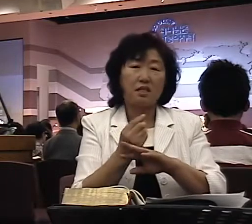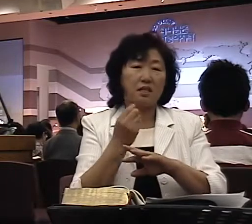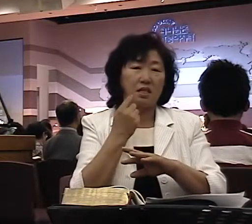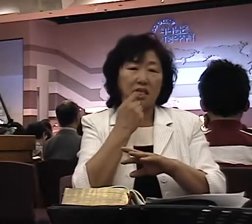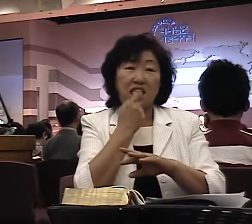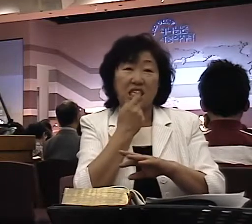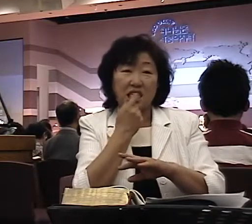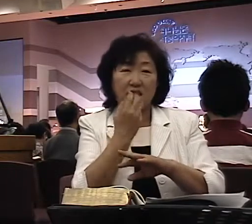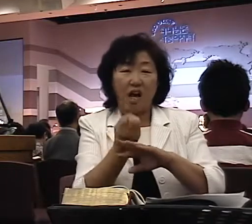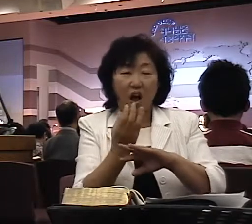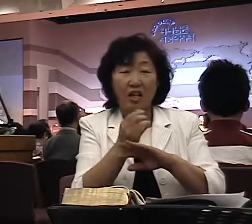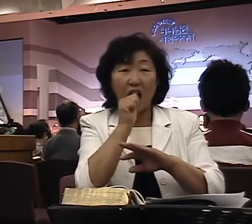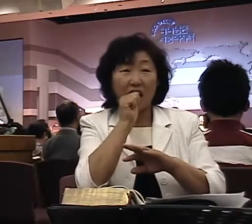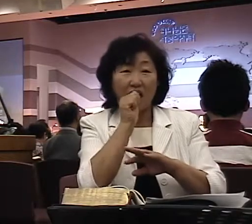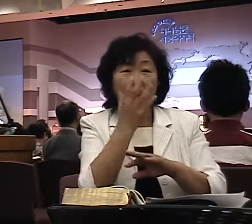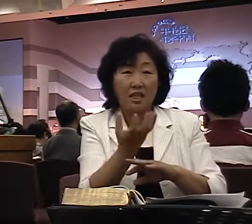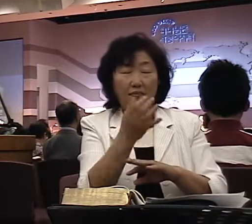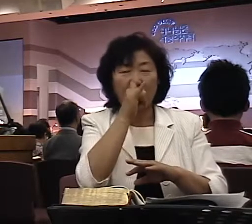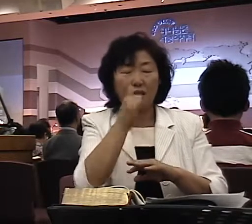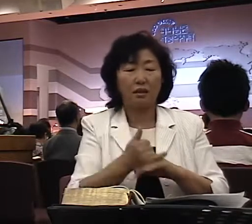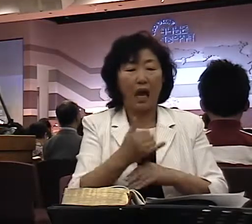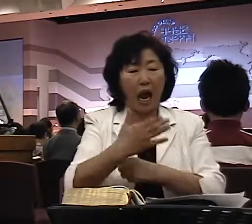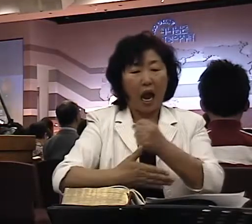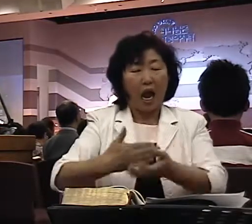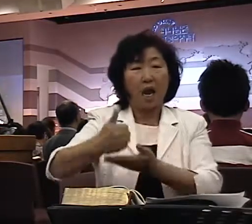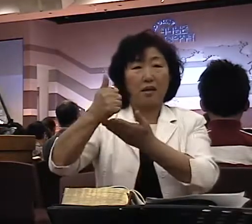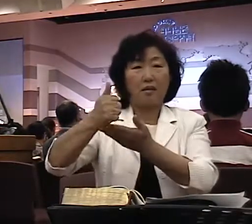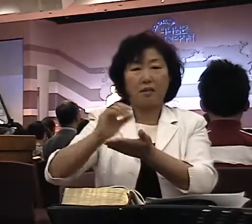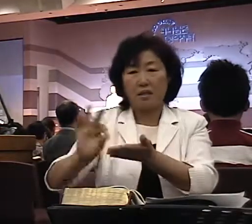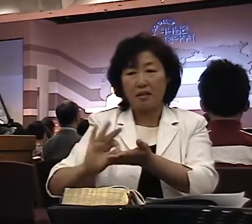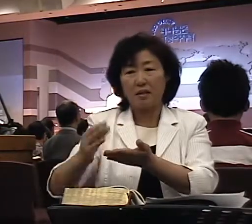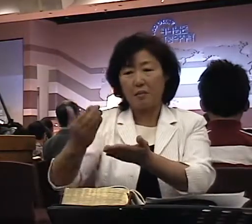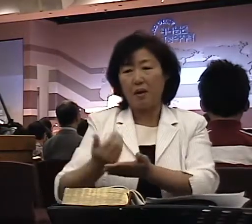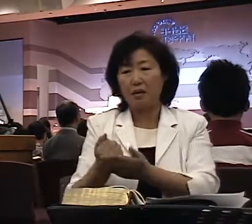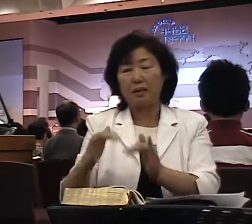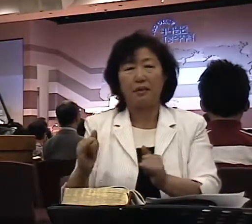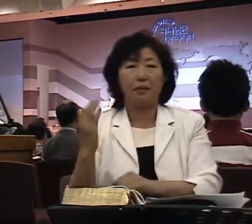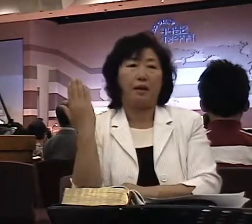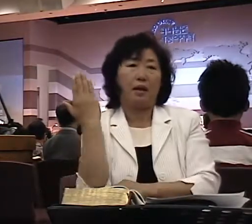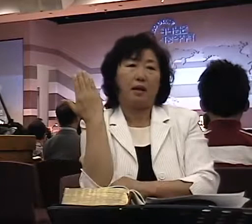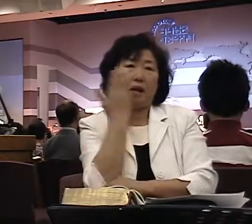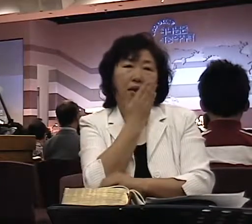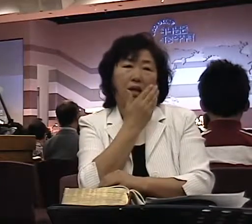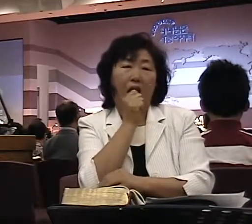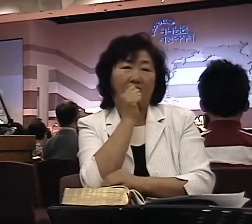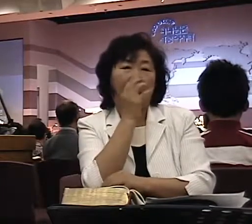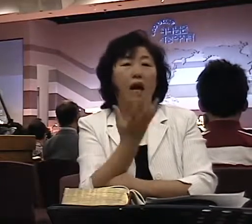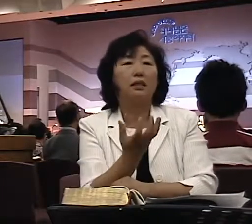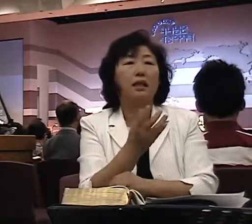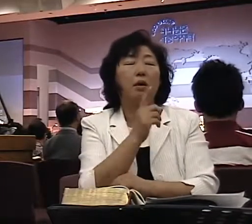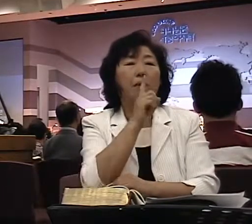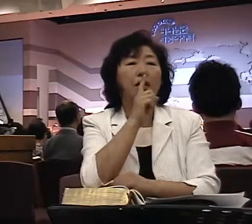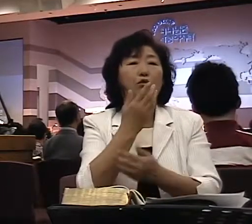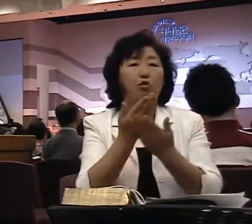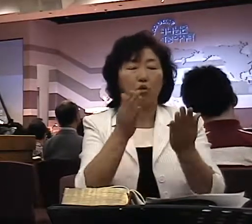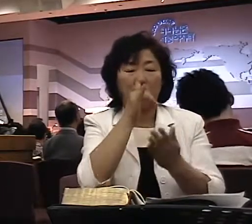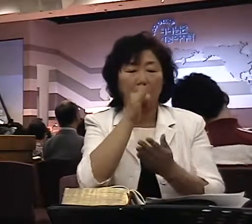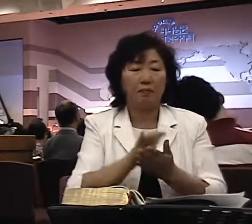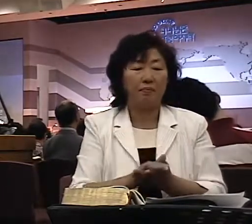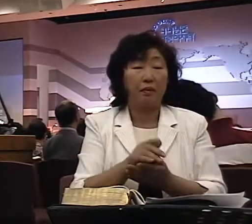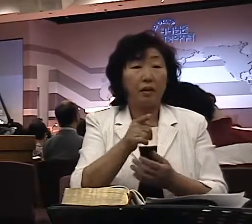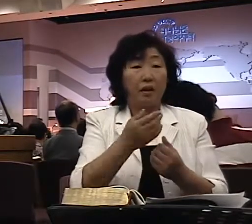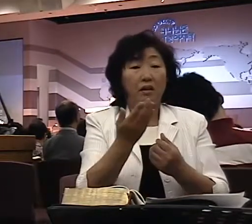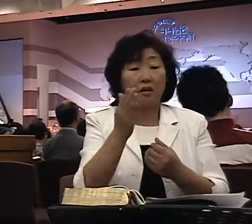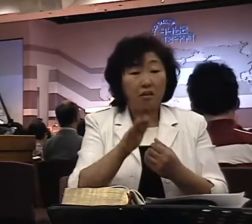있지만 하나님께 쓰임을 받는 그릇은 깨끗한 그릇이라고 말씀을 해주십니다. 이렇게 나와 있어요.